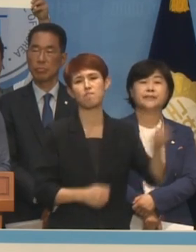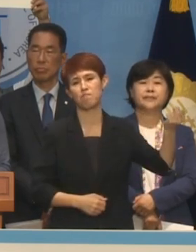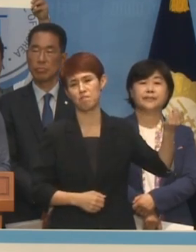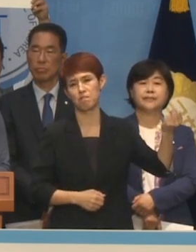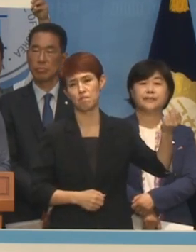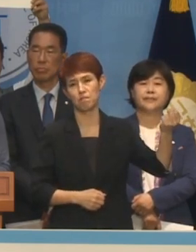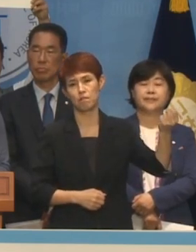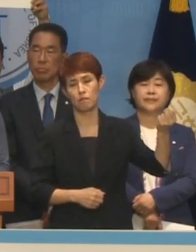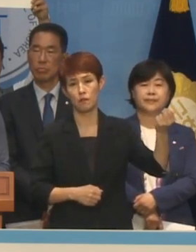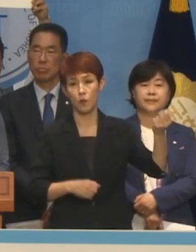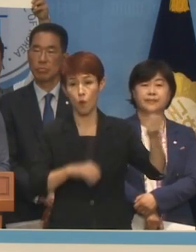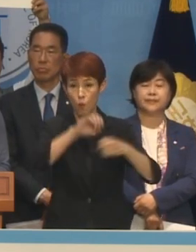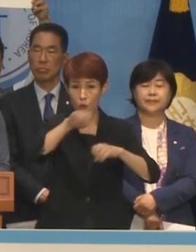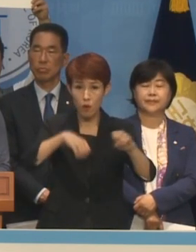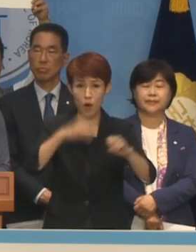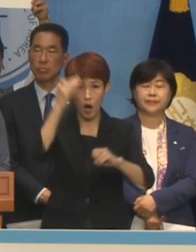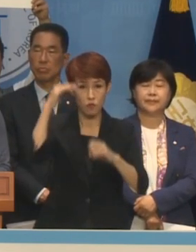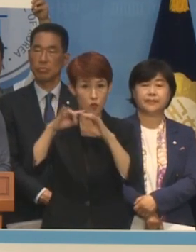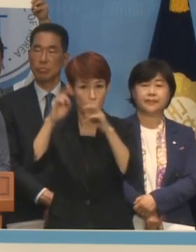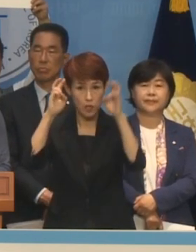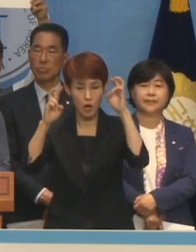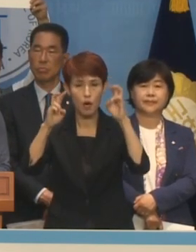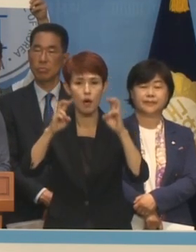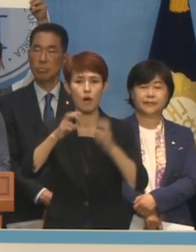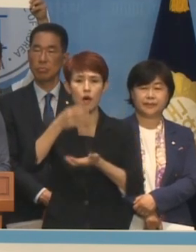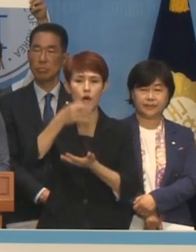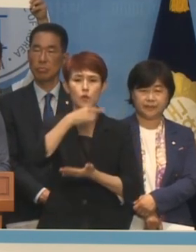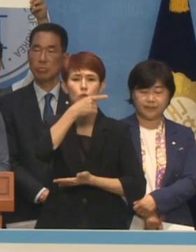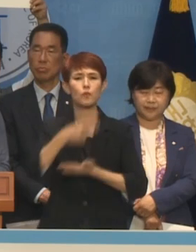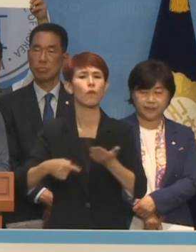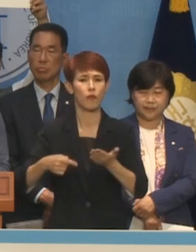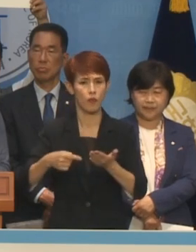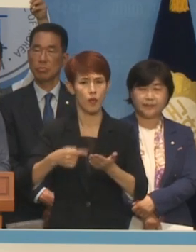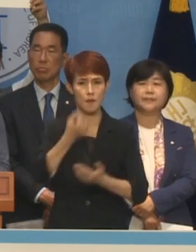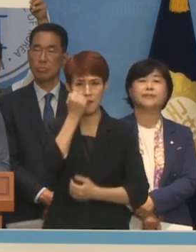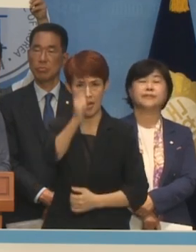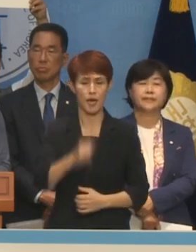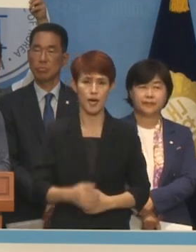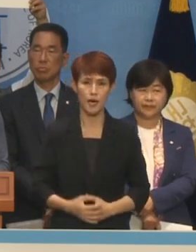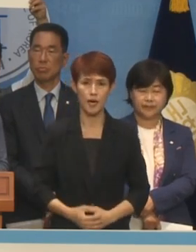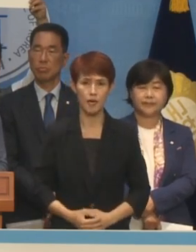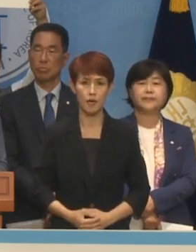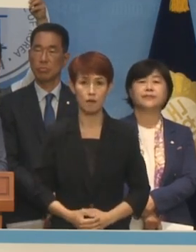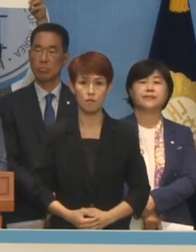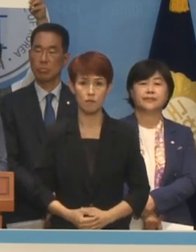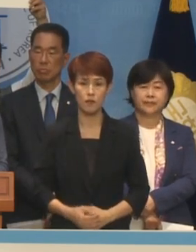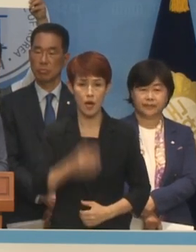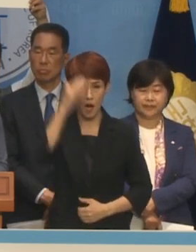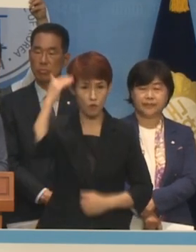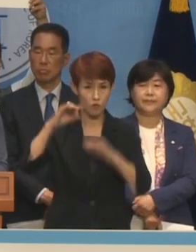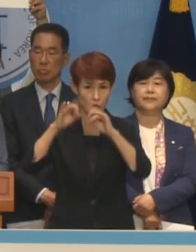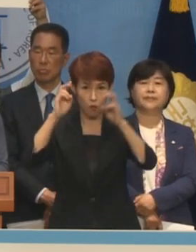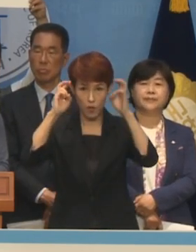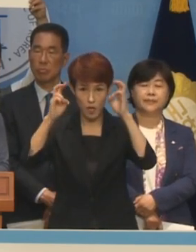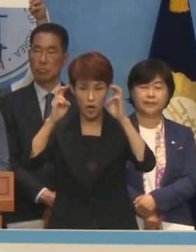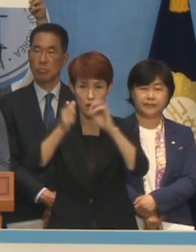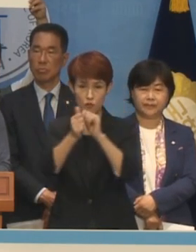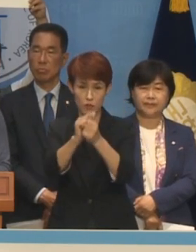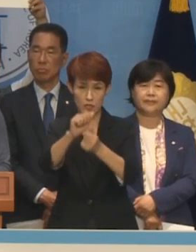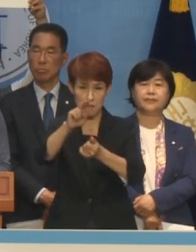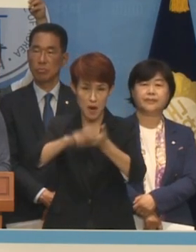반대로 한전은 그만큼 재산상의 손해를 입게 되는 것이다. 벌써부터 한전 KDN의